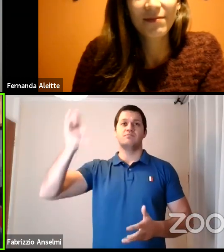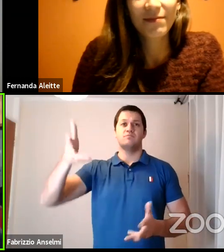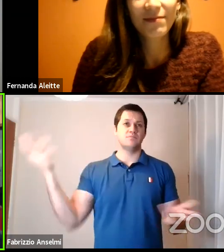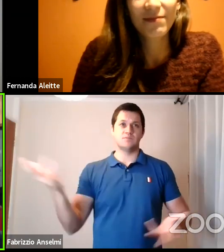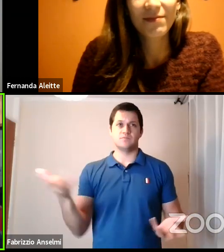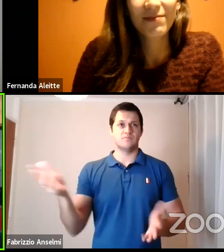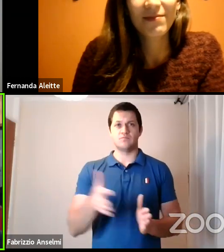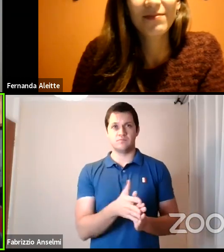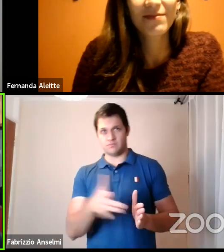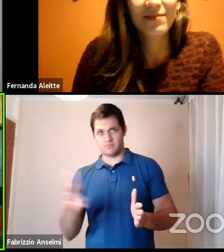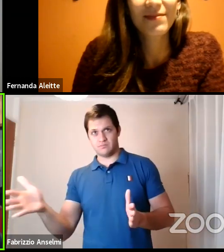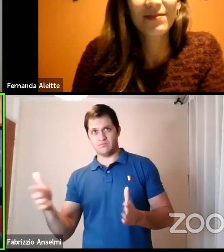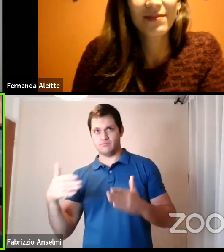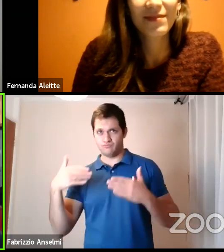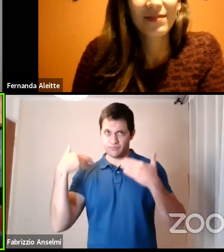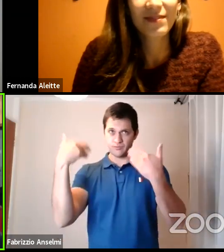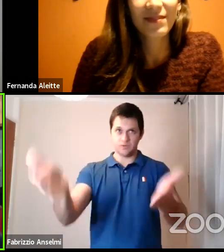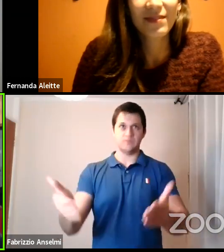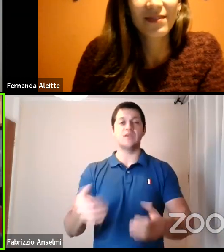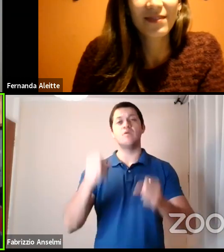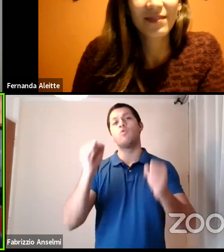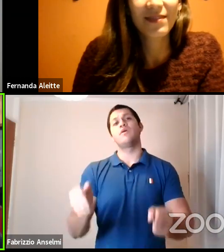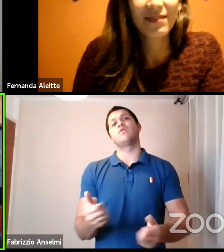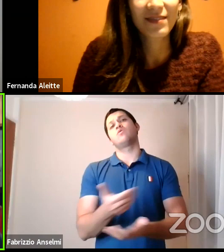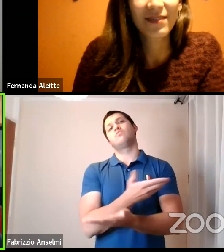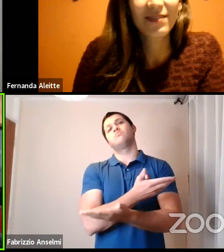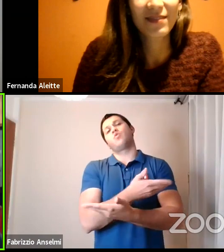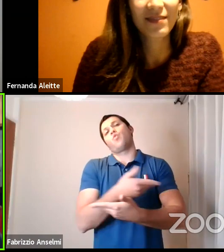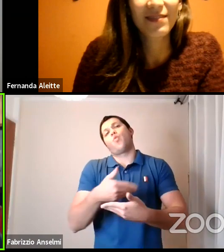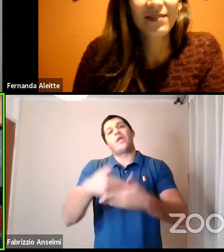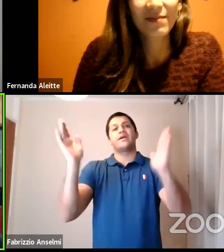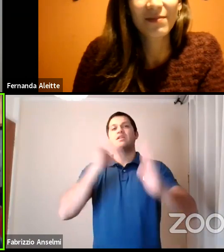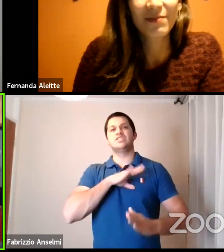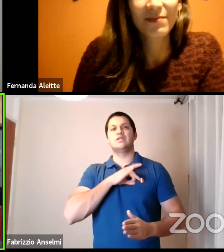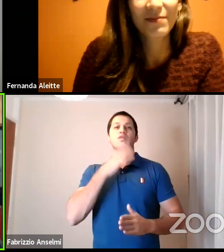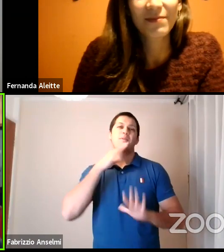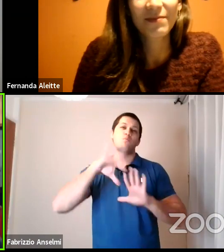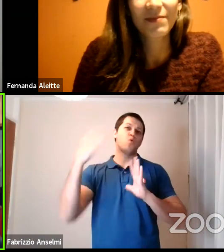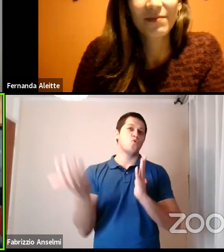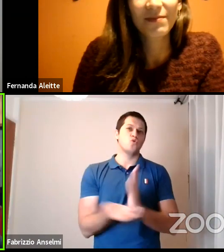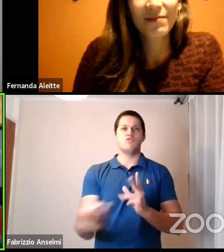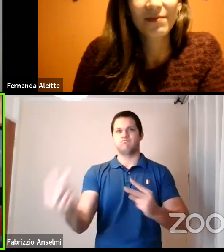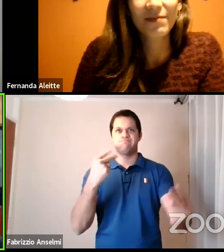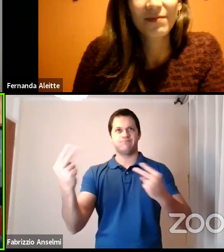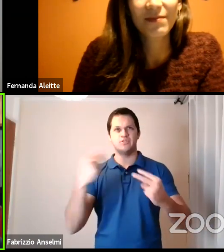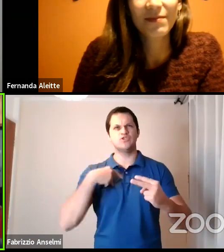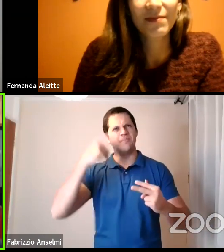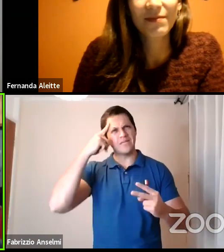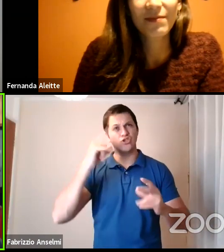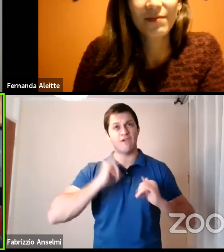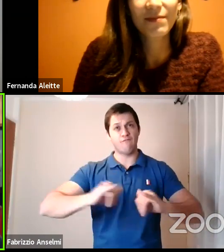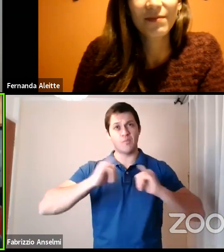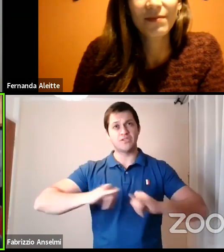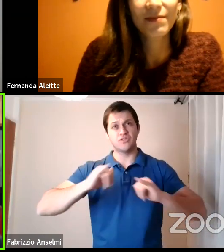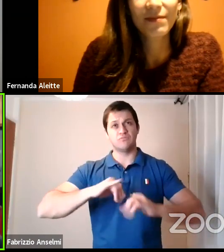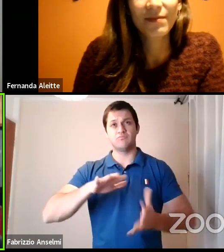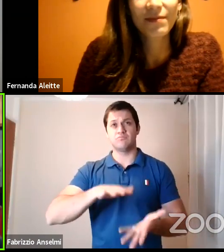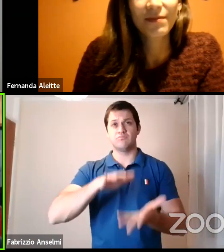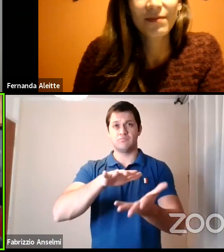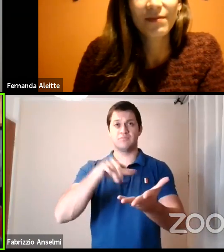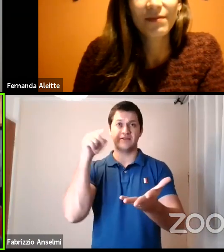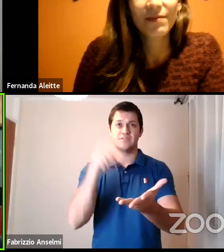extensión, ya, y que pueda ser visto por cualquiera en Chile o en cualquier parte del mundo. Creo que esta información que he entregado no es de